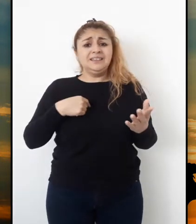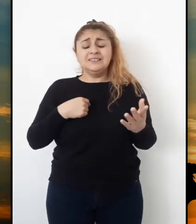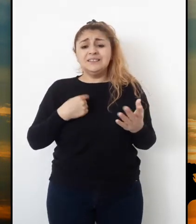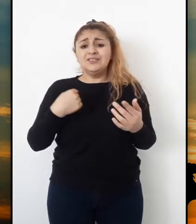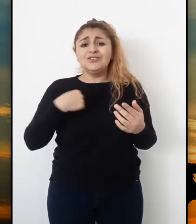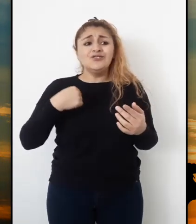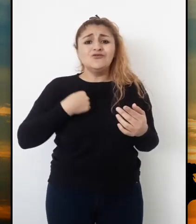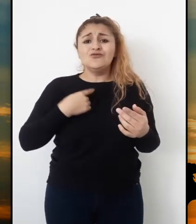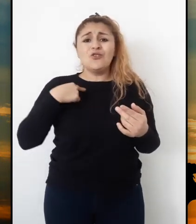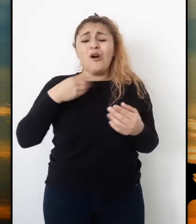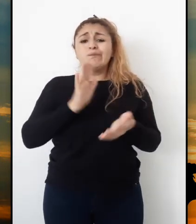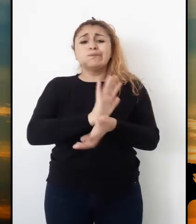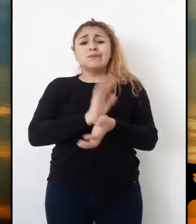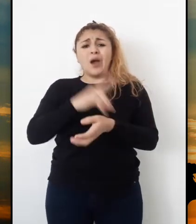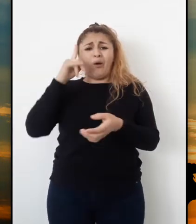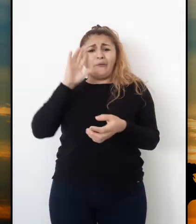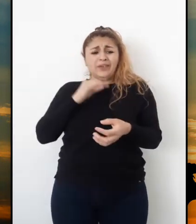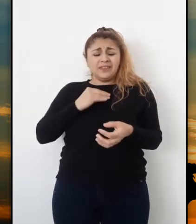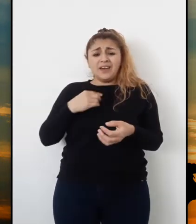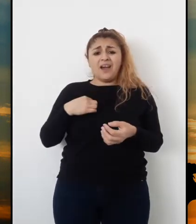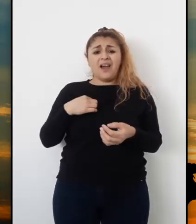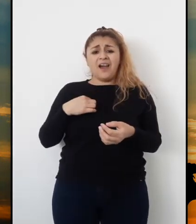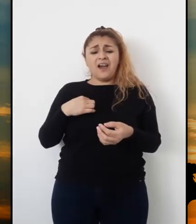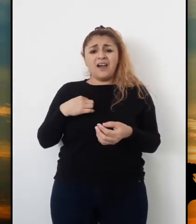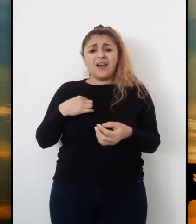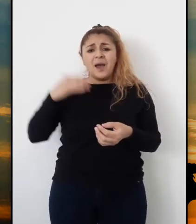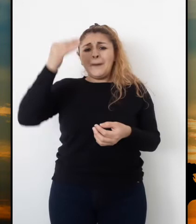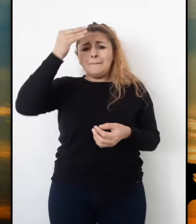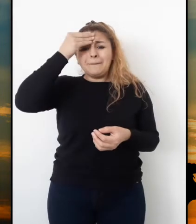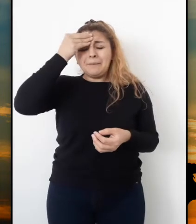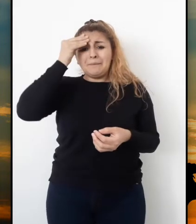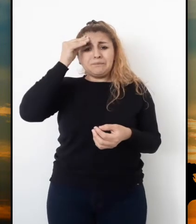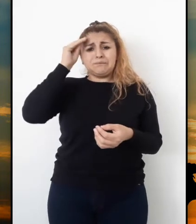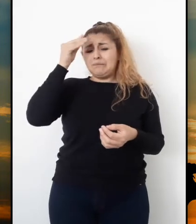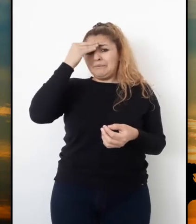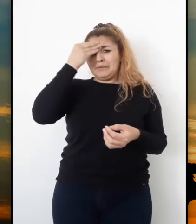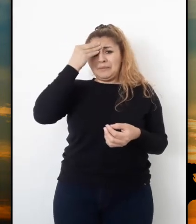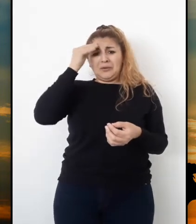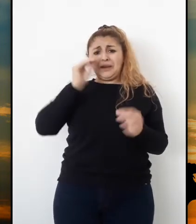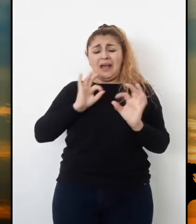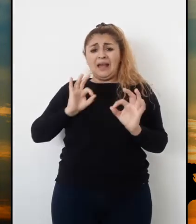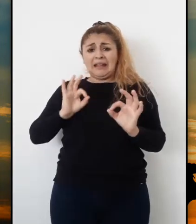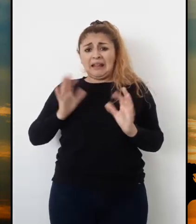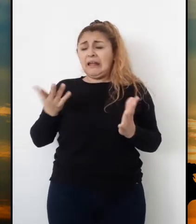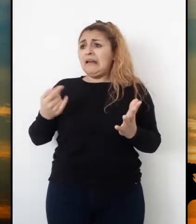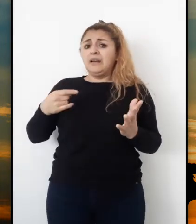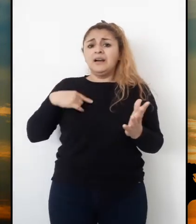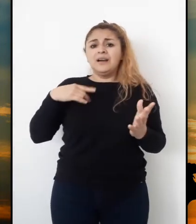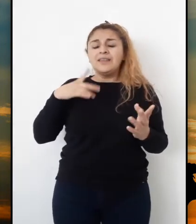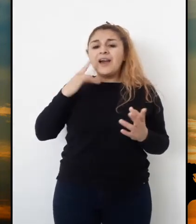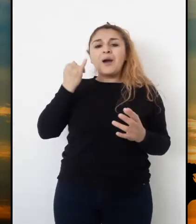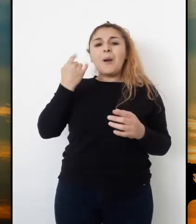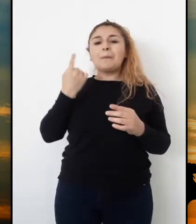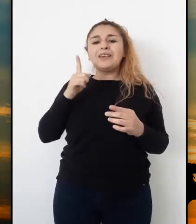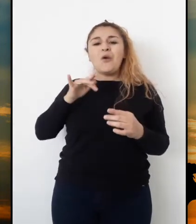no puedo agradecer a Dios? Dans toutes les situations, en todas las situaciones, en sabant